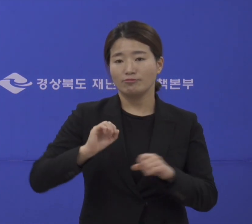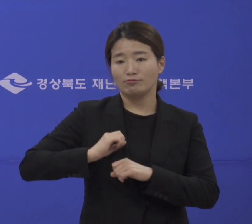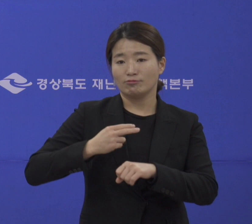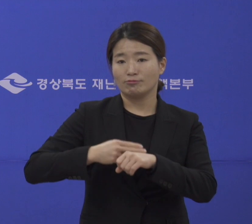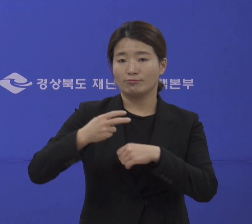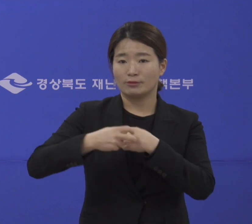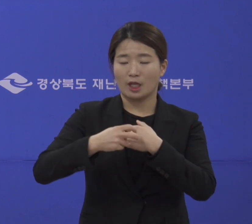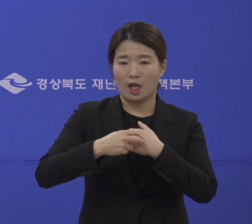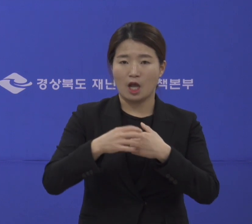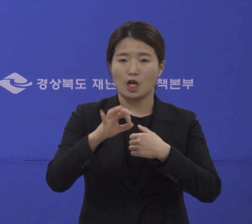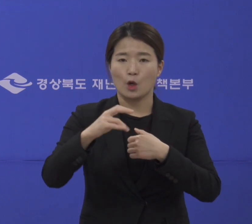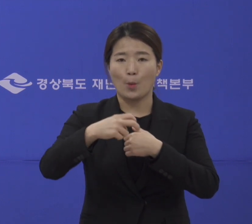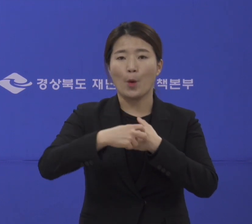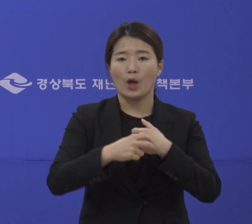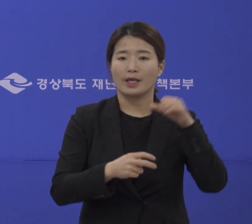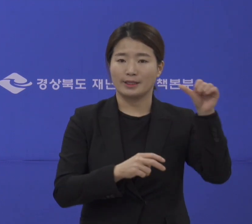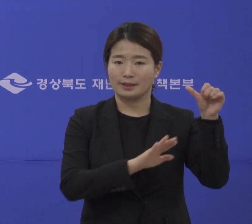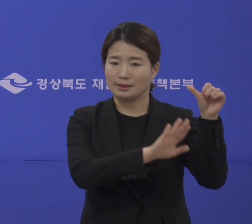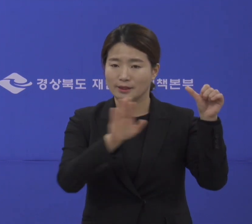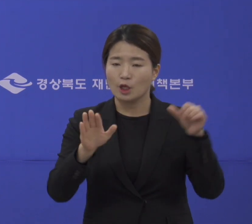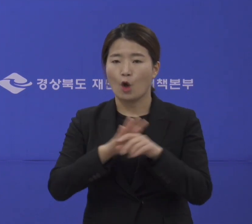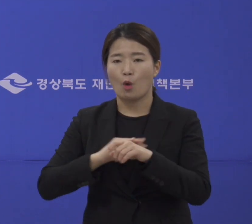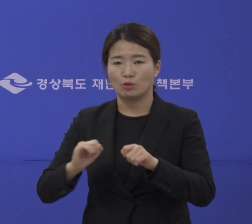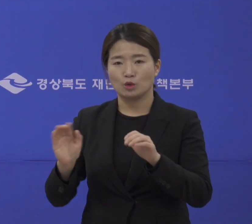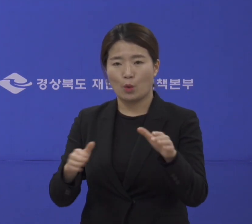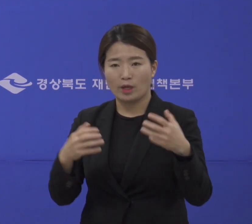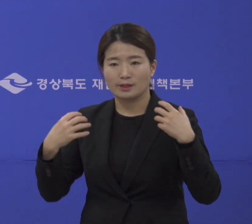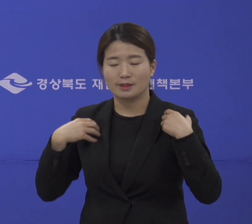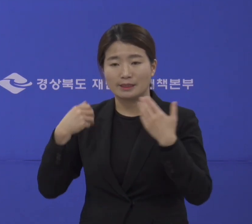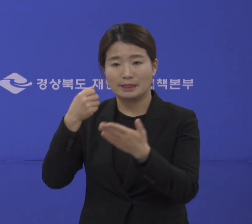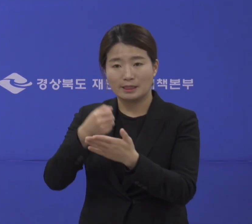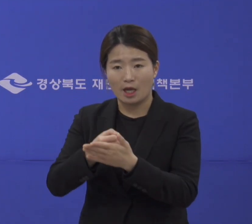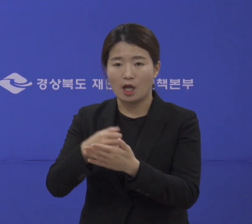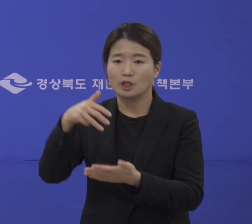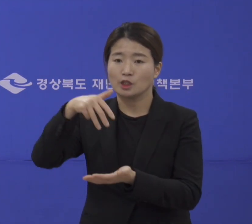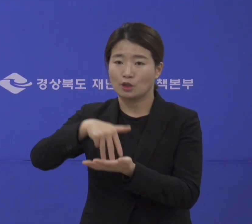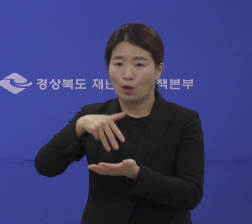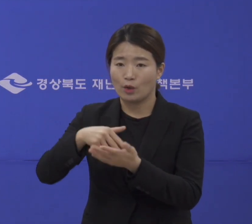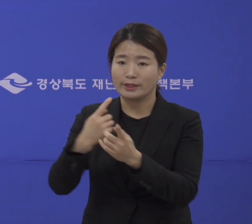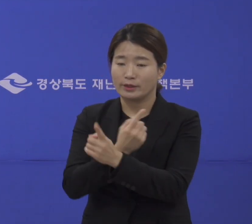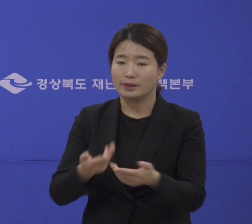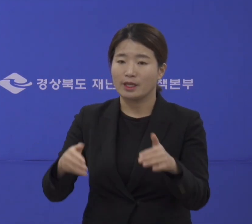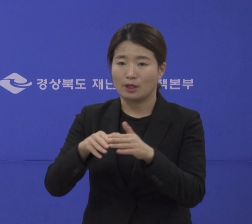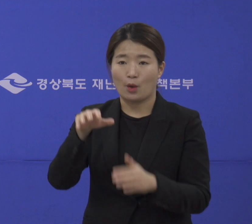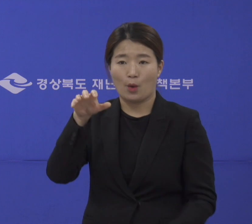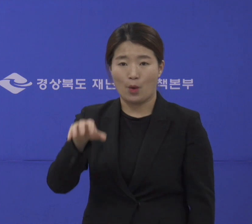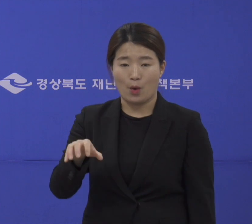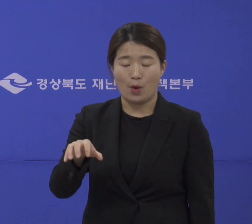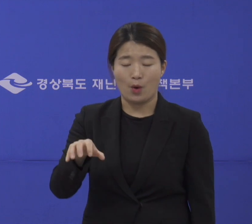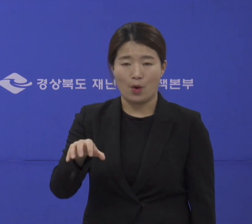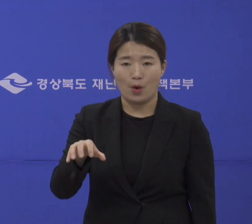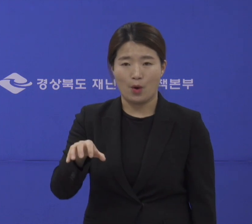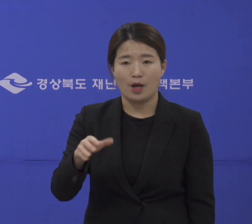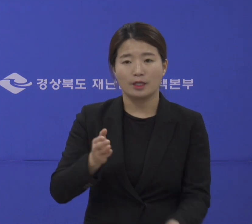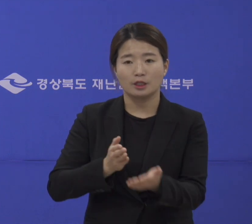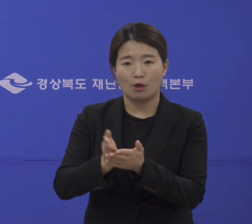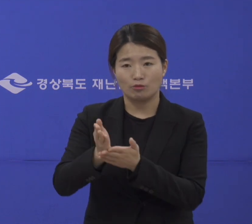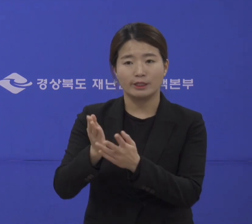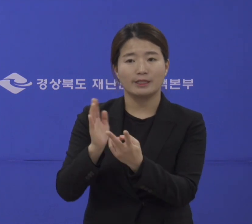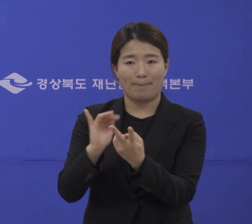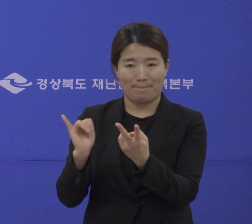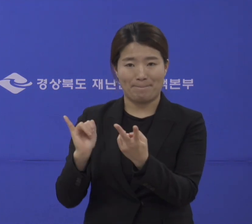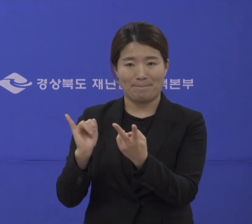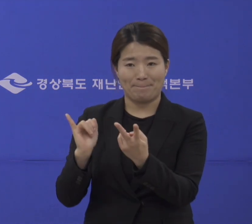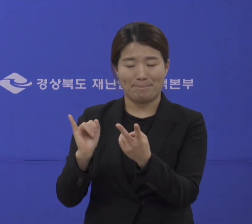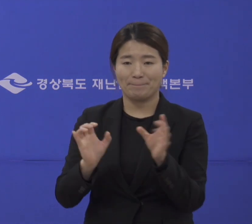의료원에 5명이 가고 우리 도에서 지정한 청송 소노벨 생활치료센터에 전문가